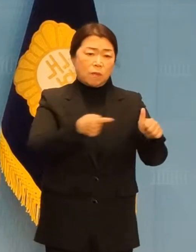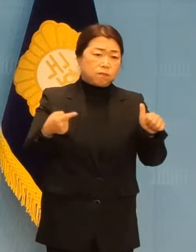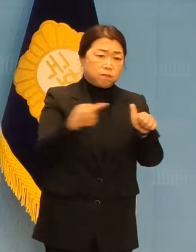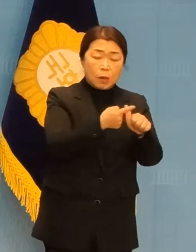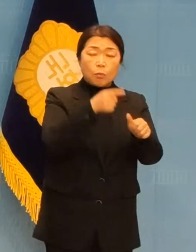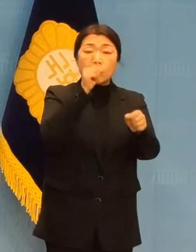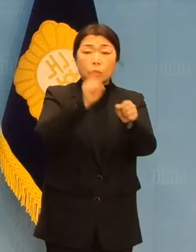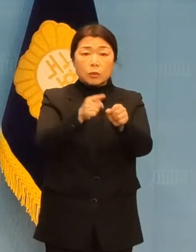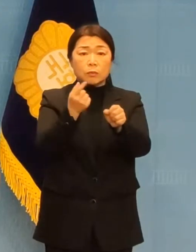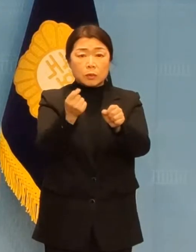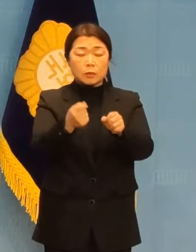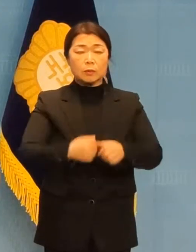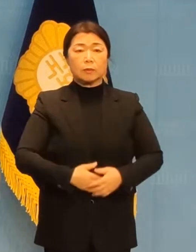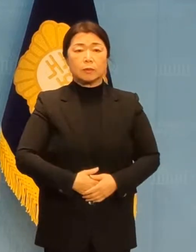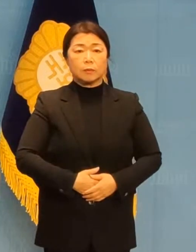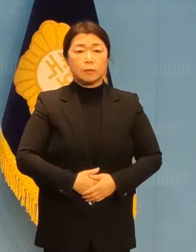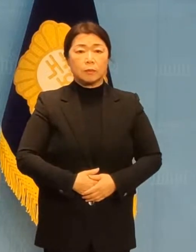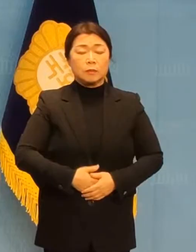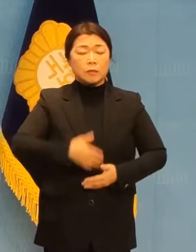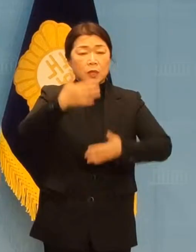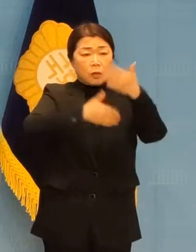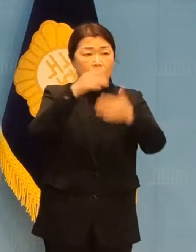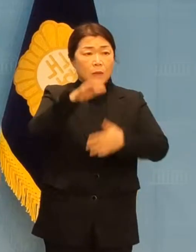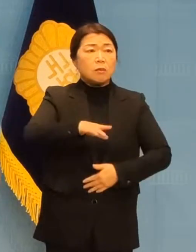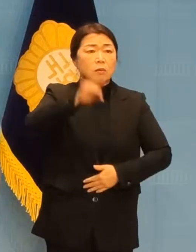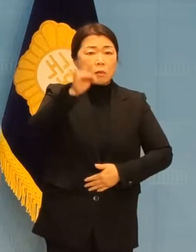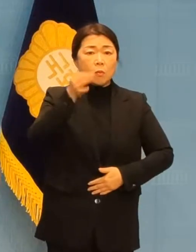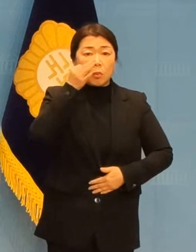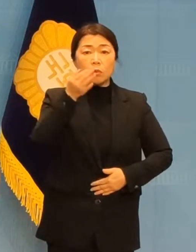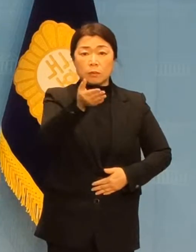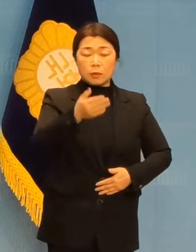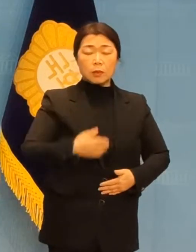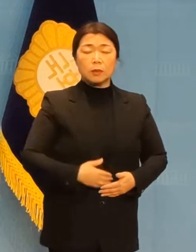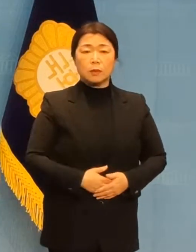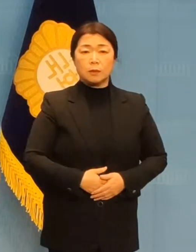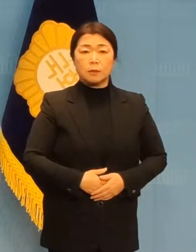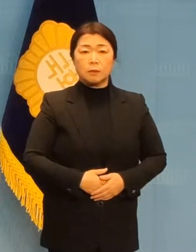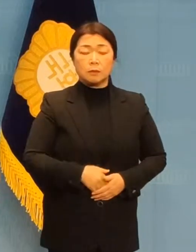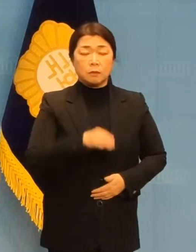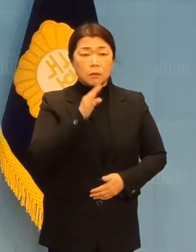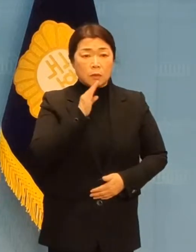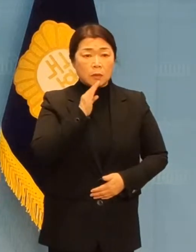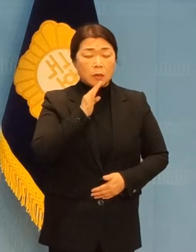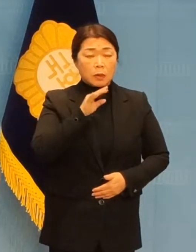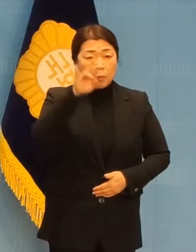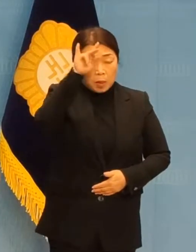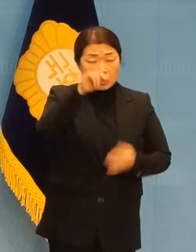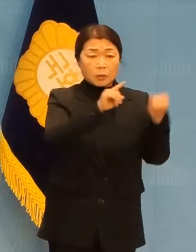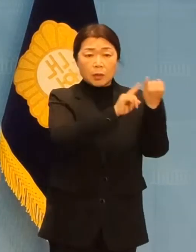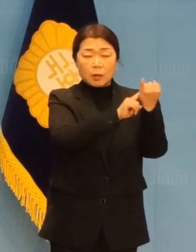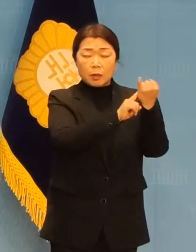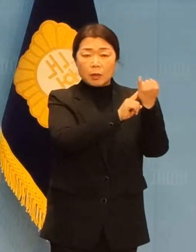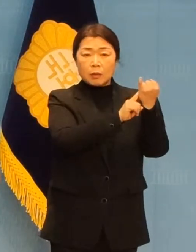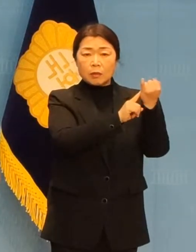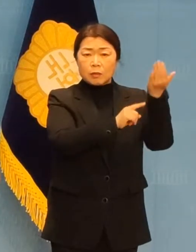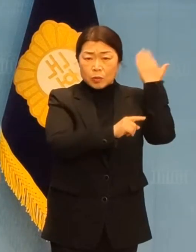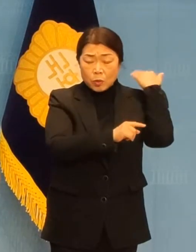영상은 거의 최초로 공개되는 영상입니다. 과연 박근혜